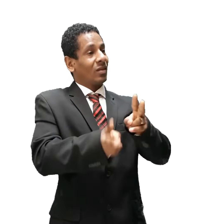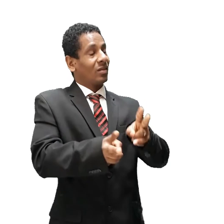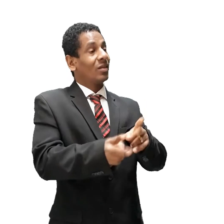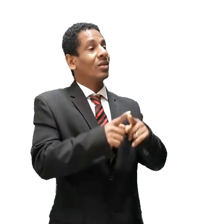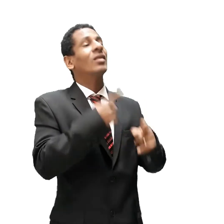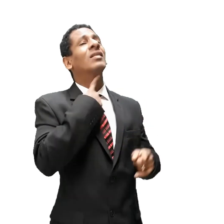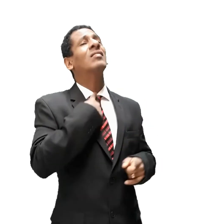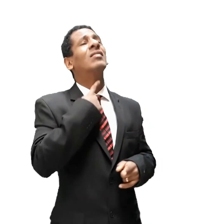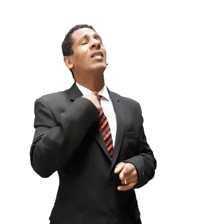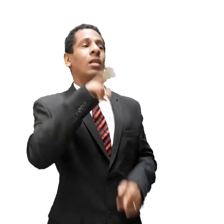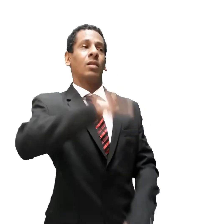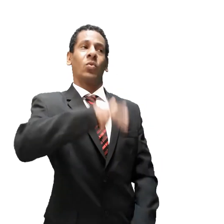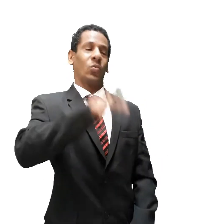que nunca se acaba.